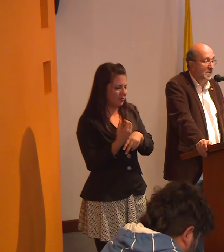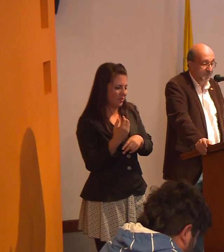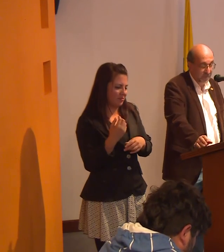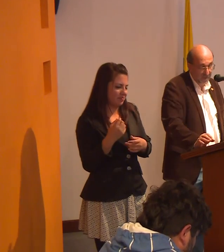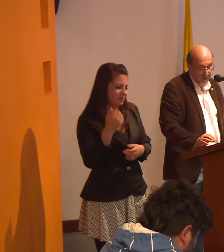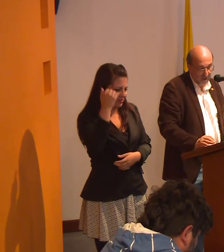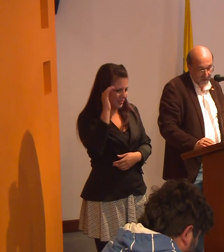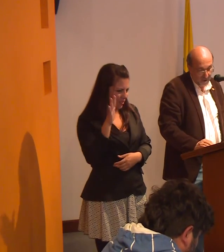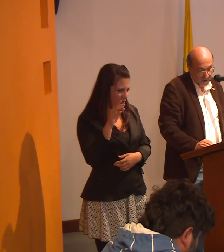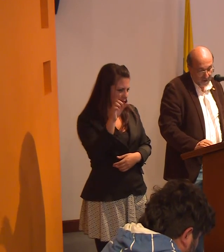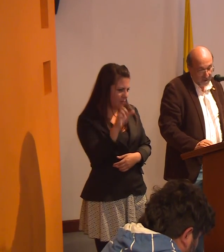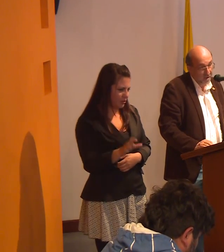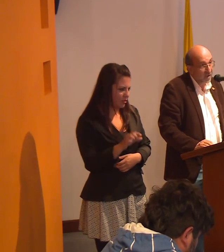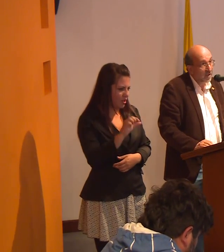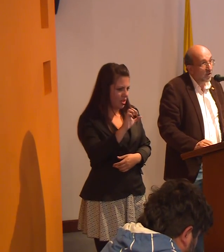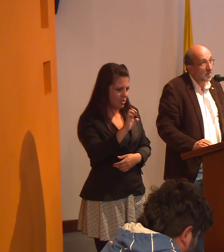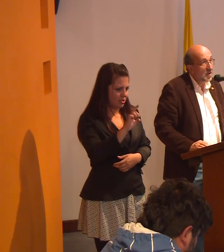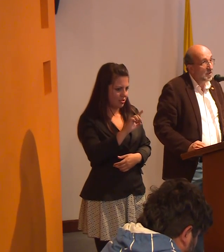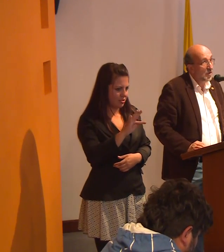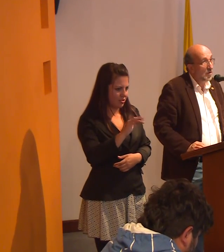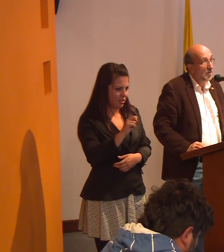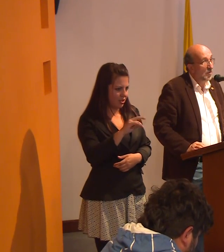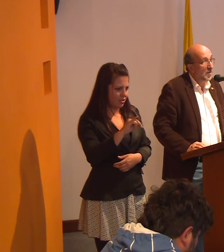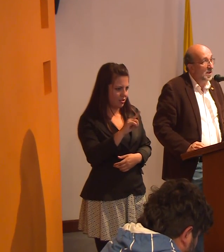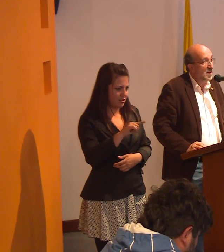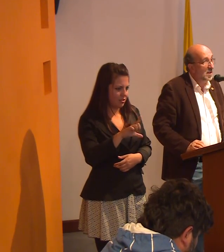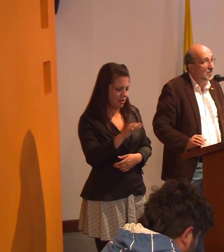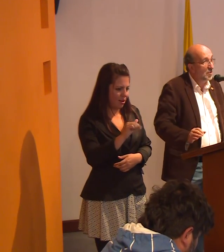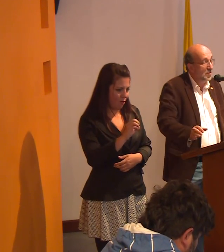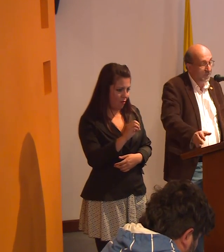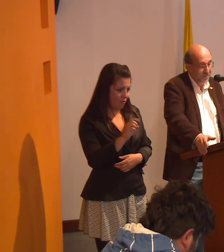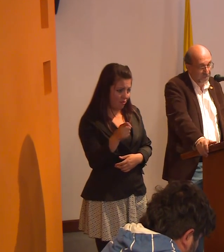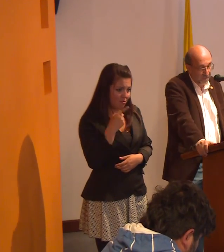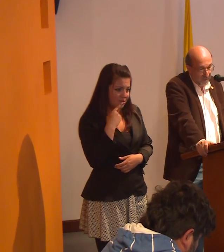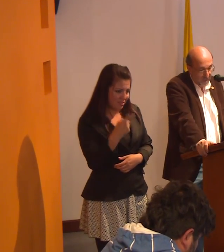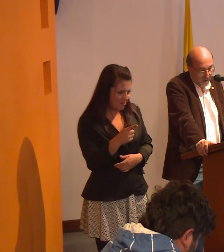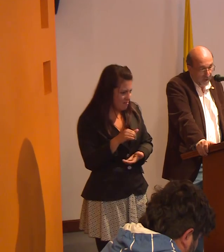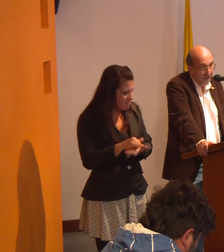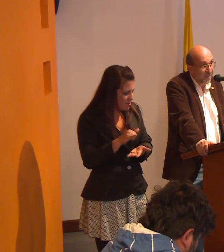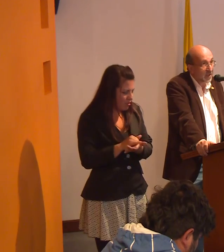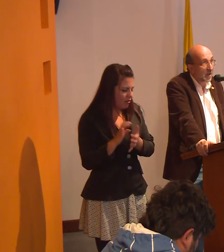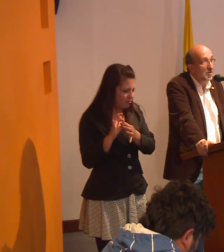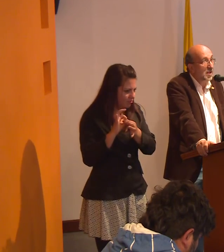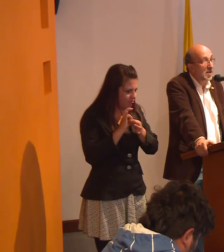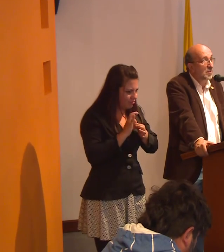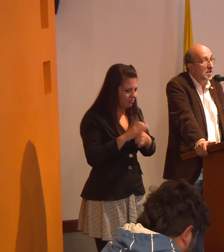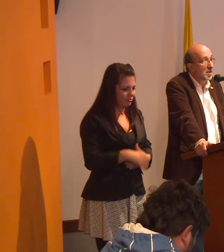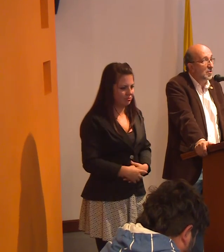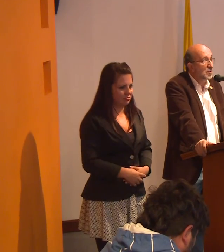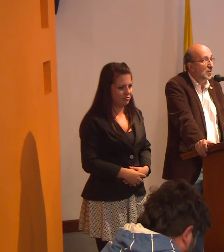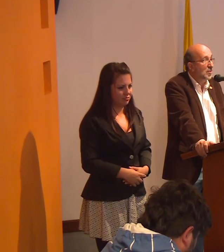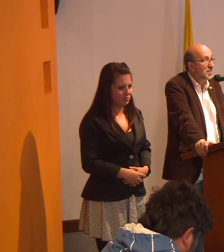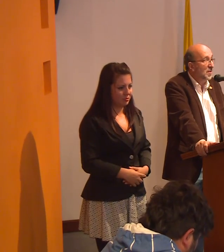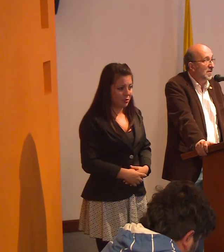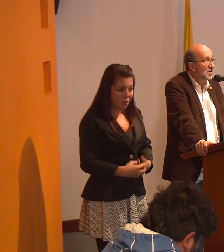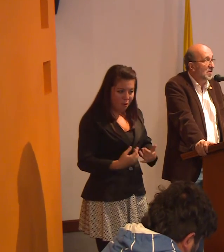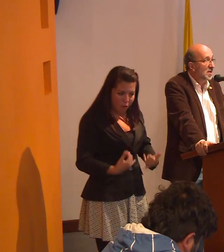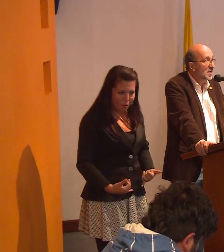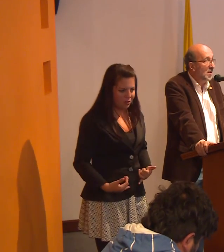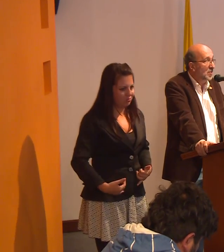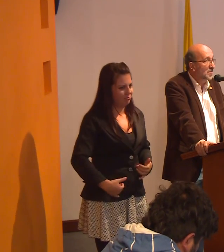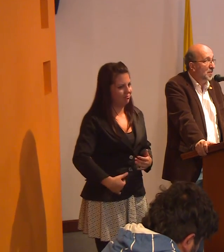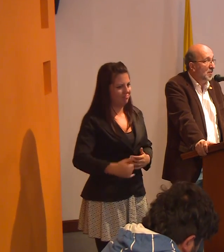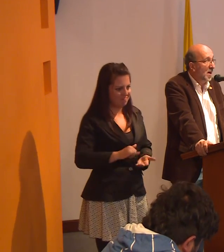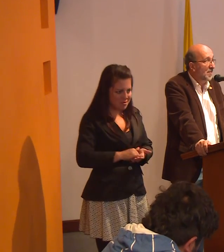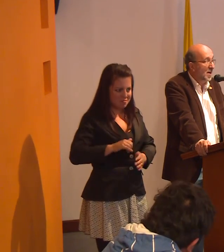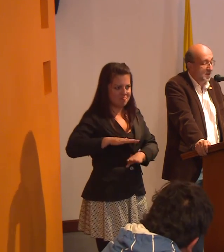Zuleta. Desde hoy mismo, como lo advertimos, empezamos a reunirnos con los profesores